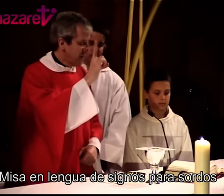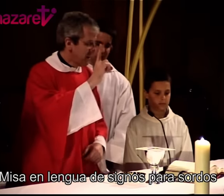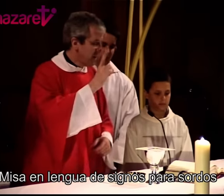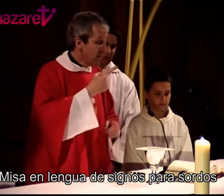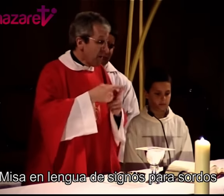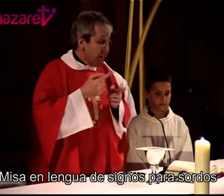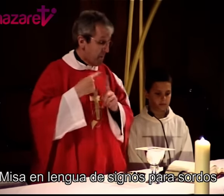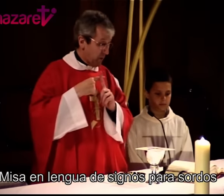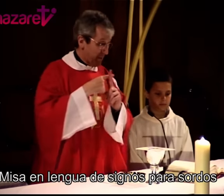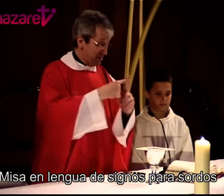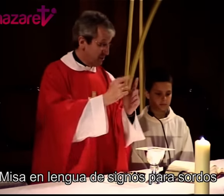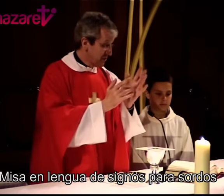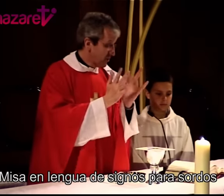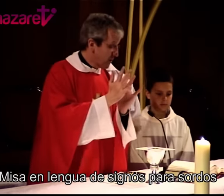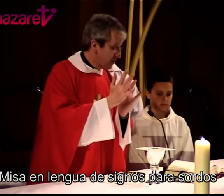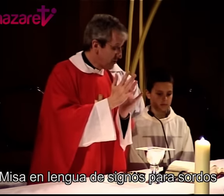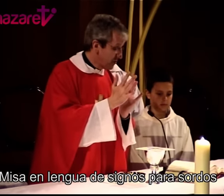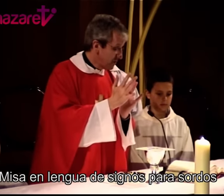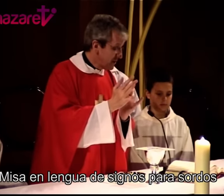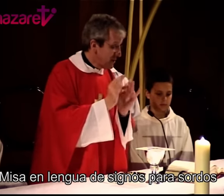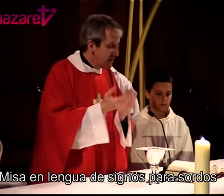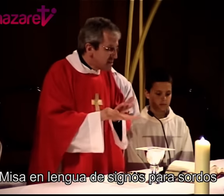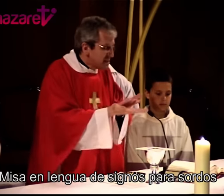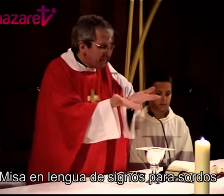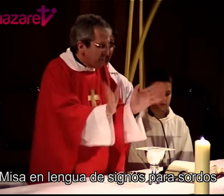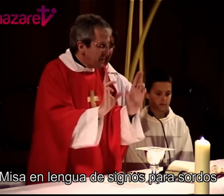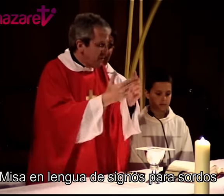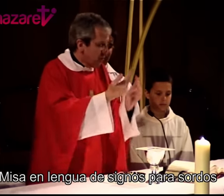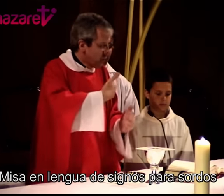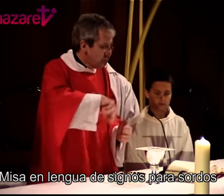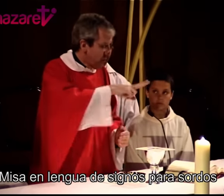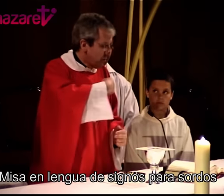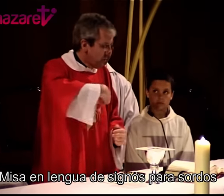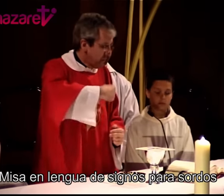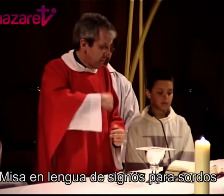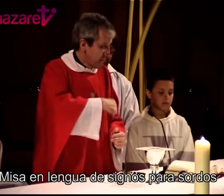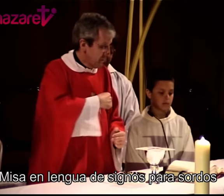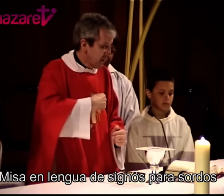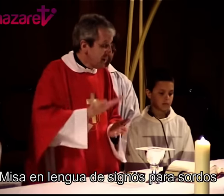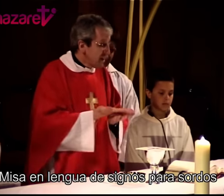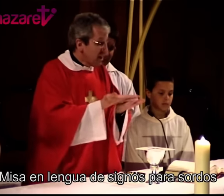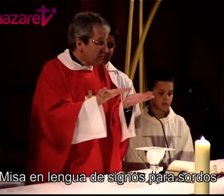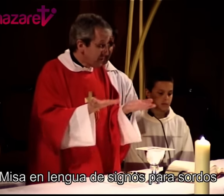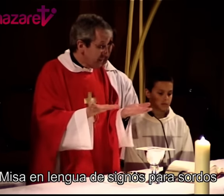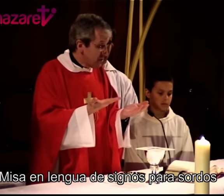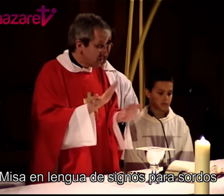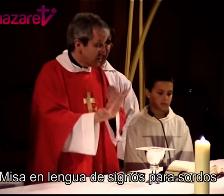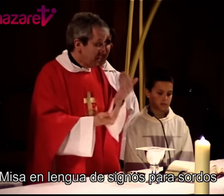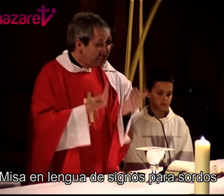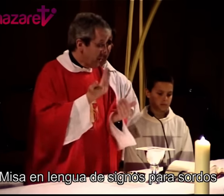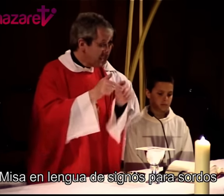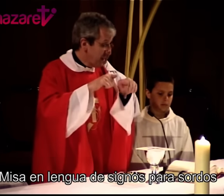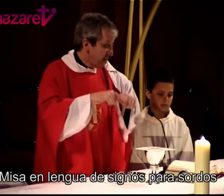Señor, por la pasión de tu Hijo, sé propicio con tu pueblo y